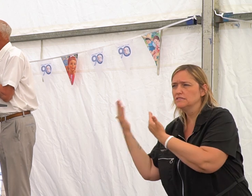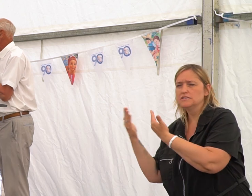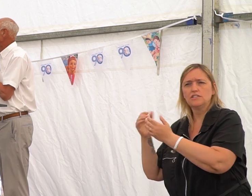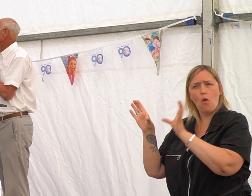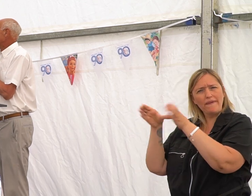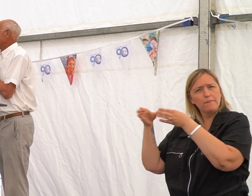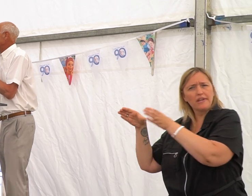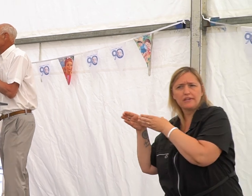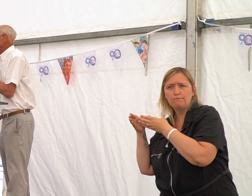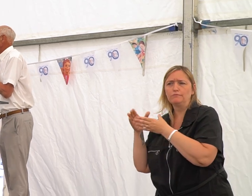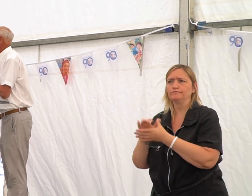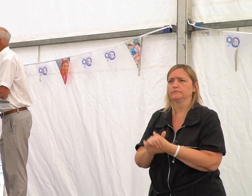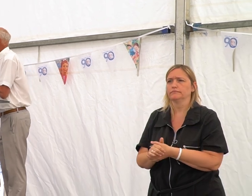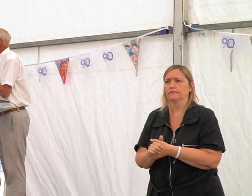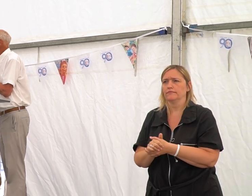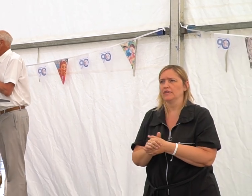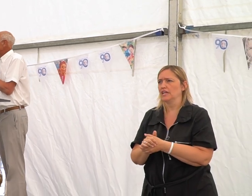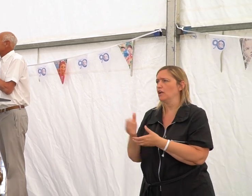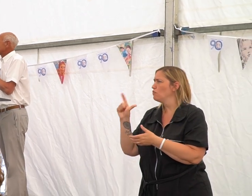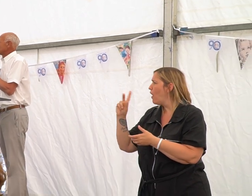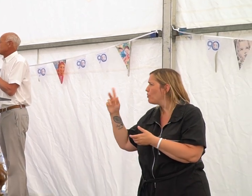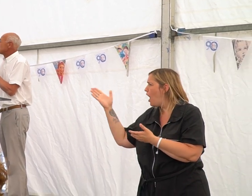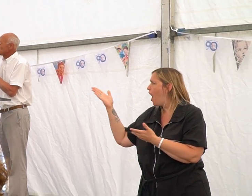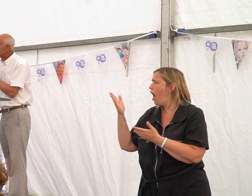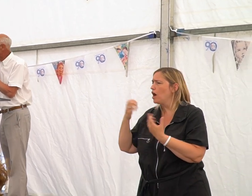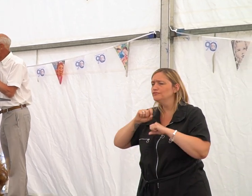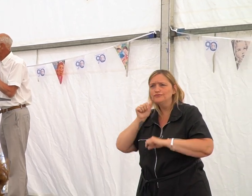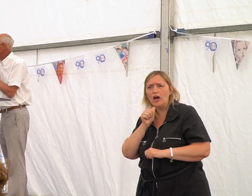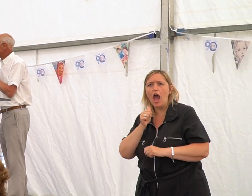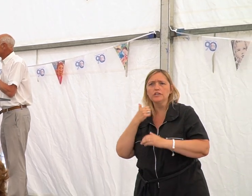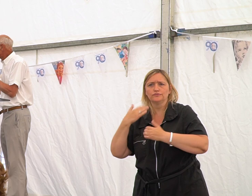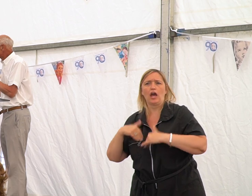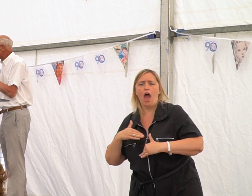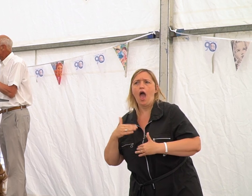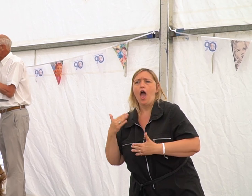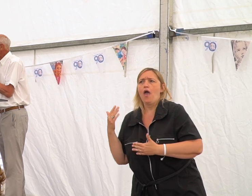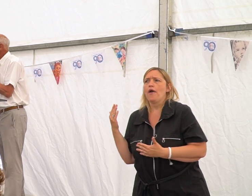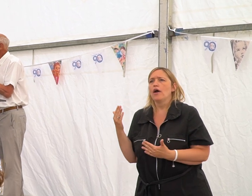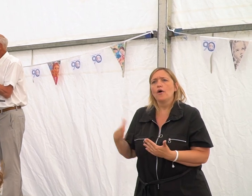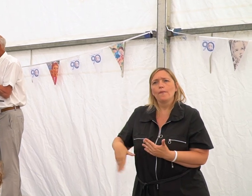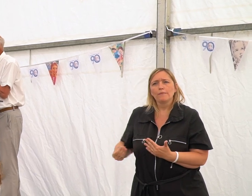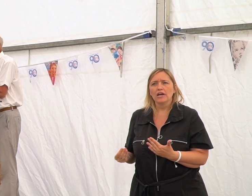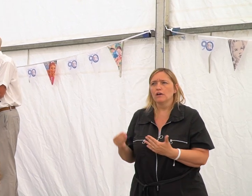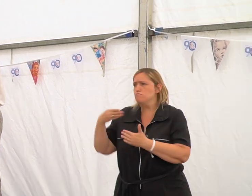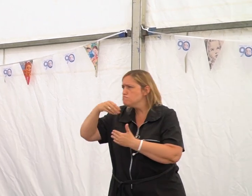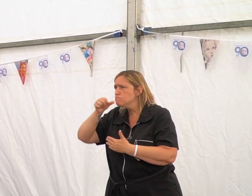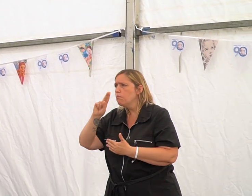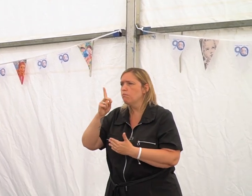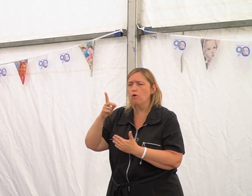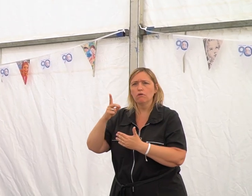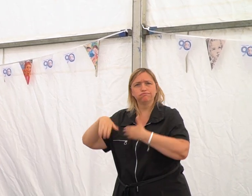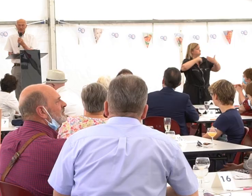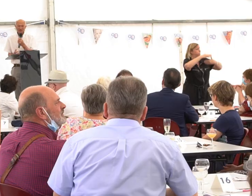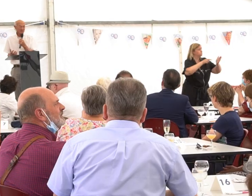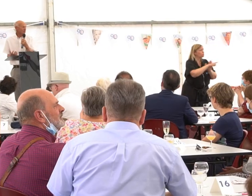toute l'équipe, Laurent Ardouin, Michel Franceuse, tous les gens qui ont contribué, Maude, depuis des